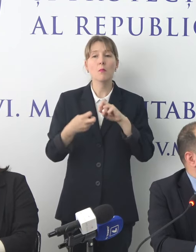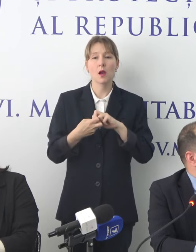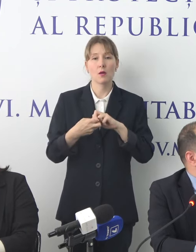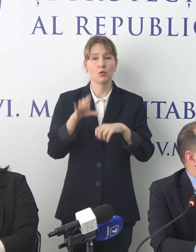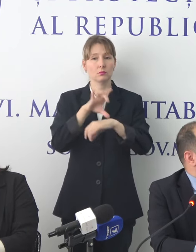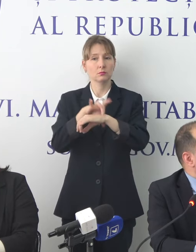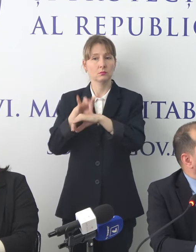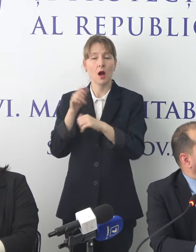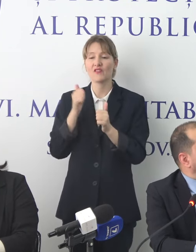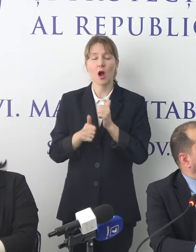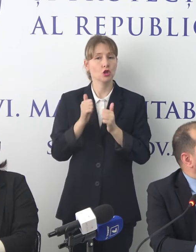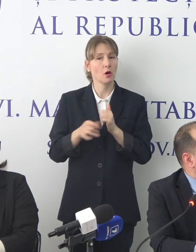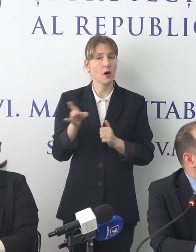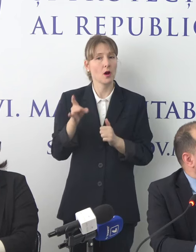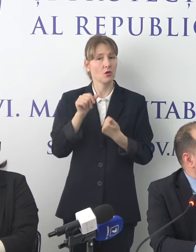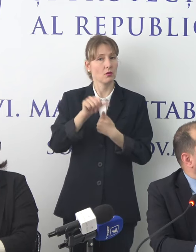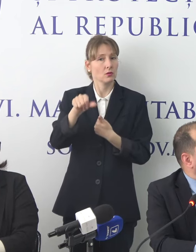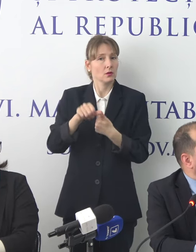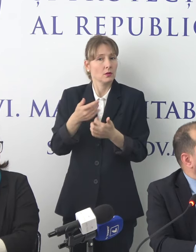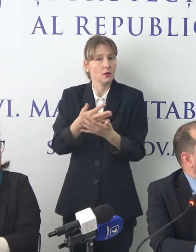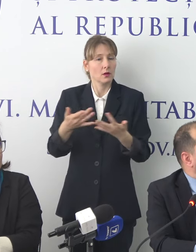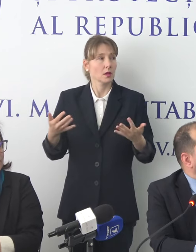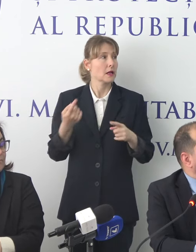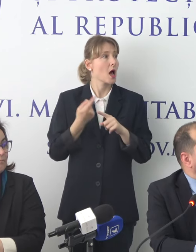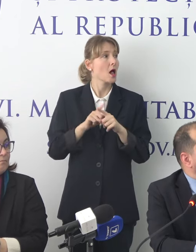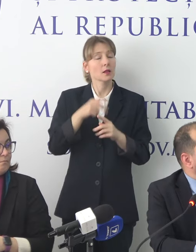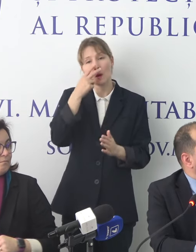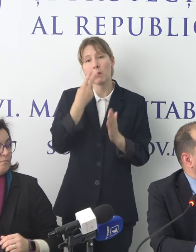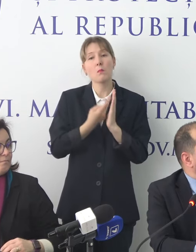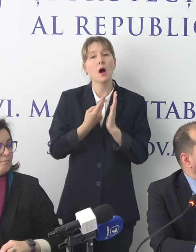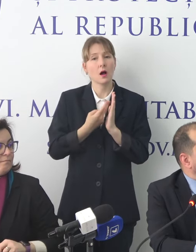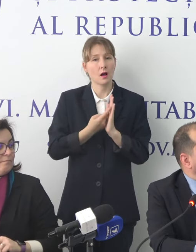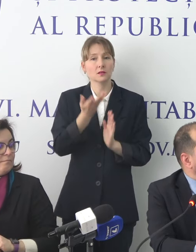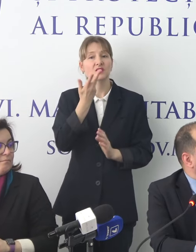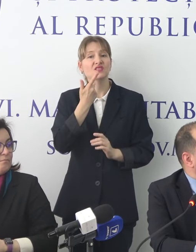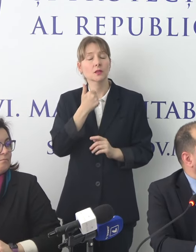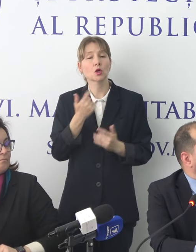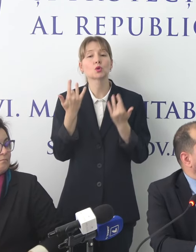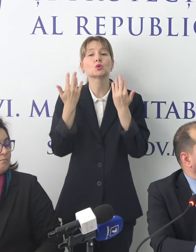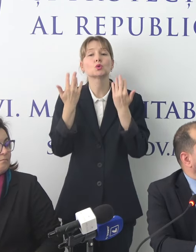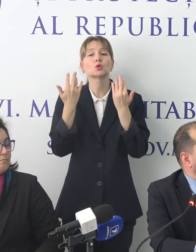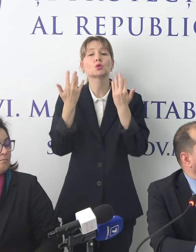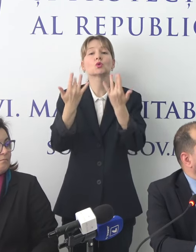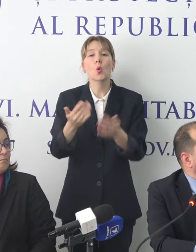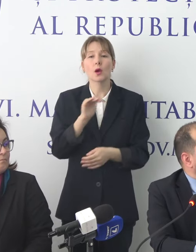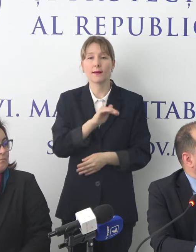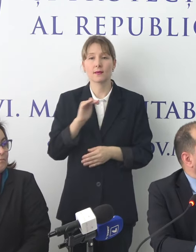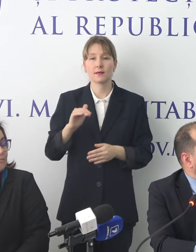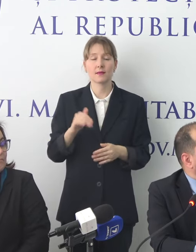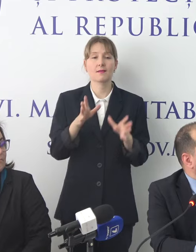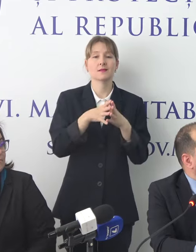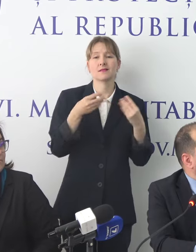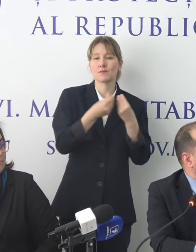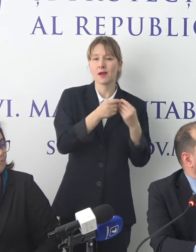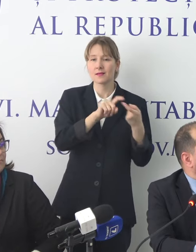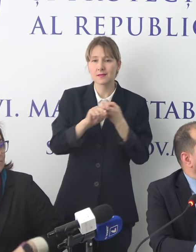raion. Și iarăși aici un indicator este că numărul de copii care sunt plasați în servicii de plasament de tip familial raportat